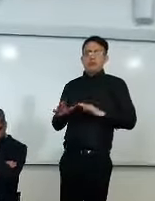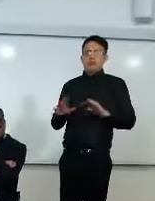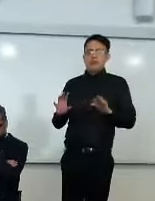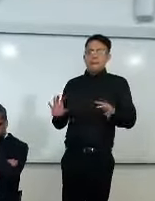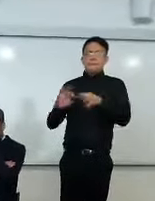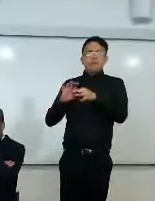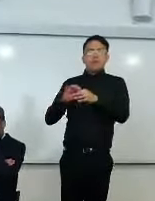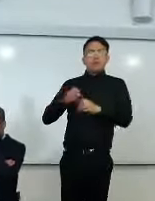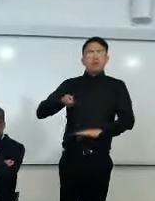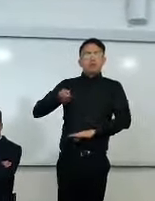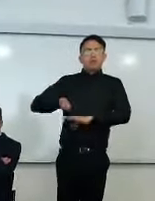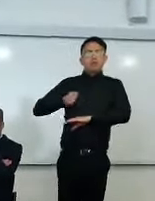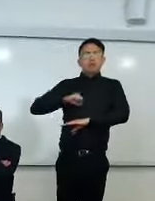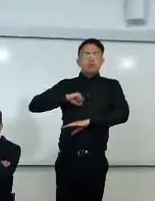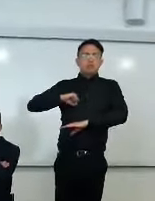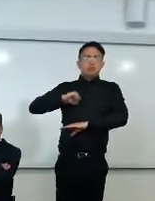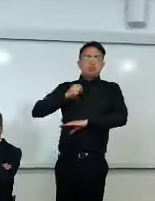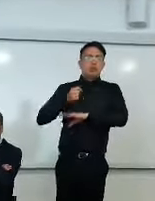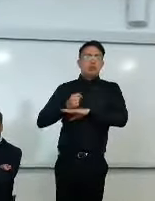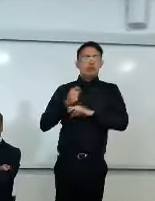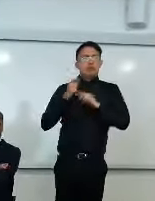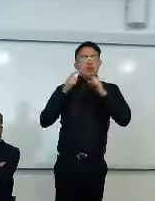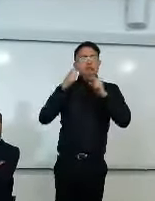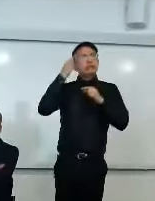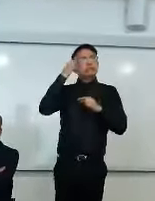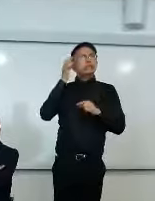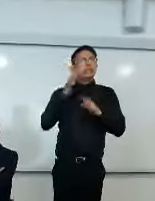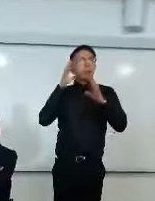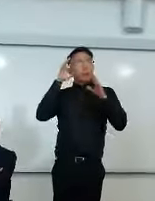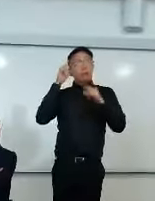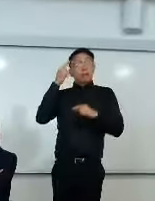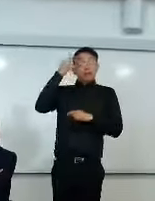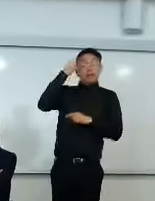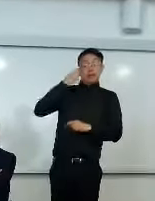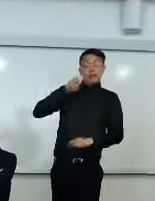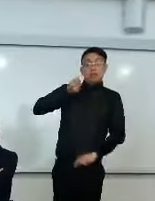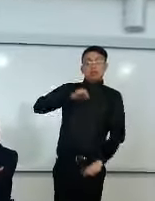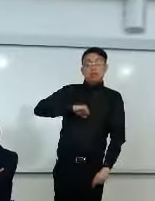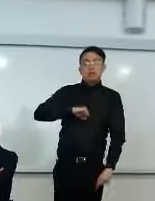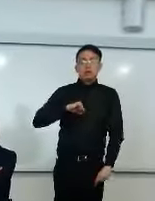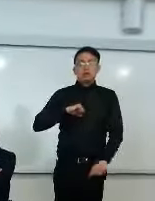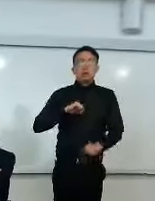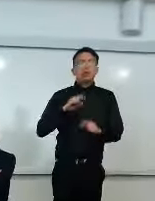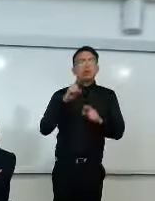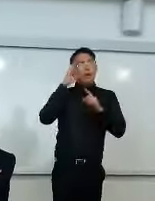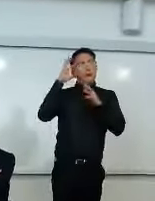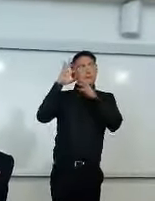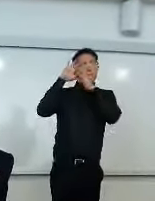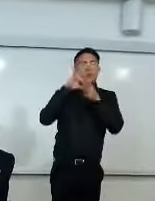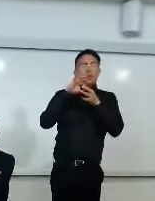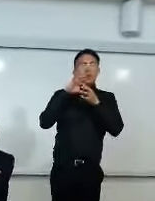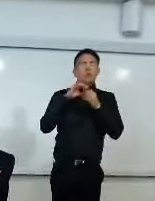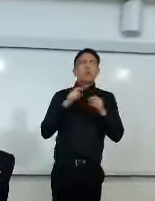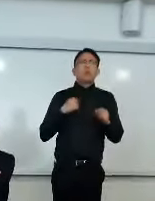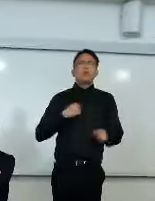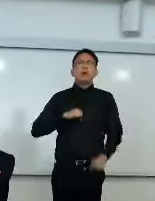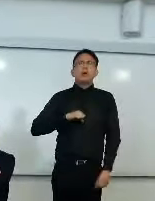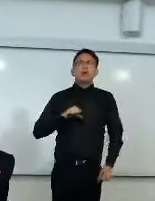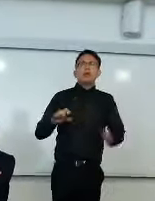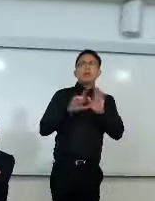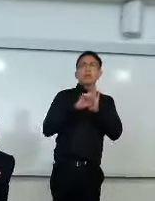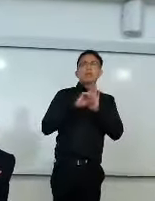jurídica con la capacidad mental, ¿cierto? Desafortunadamente. O más bien la capacidad legal con la